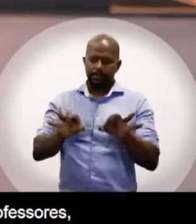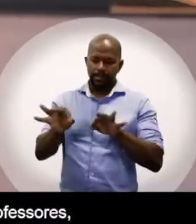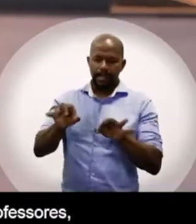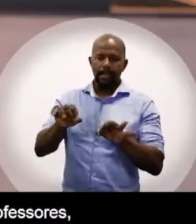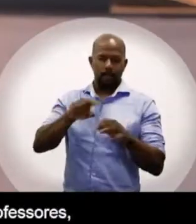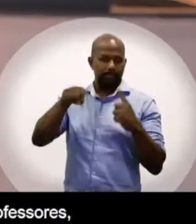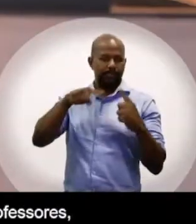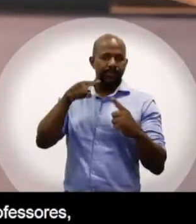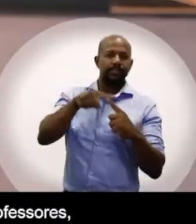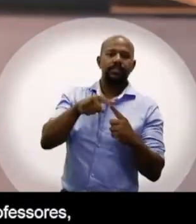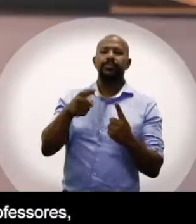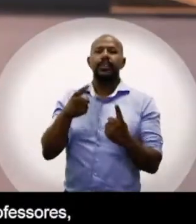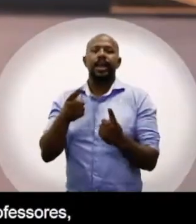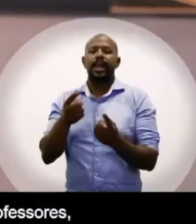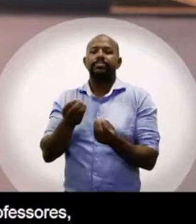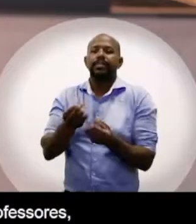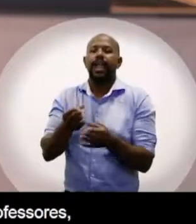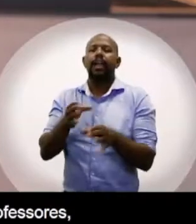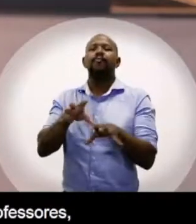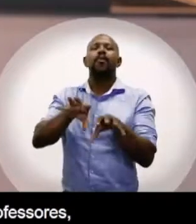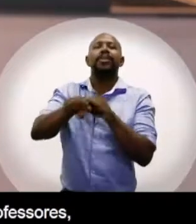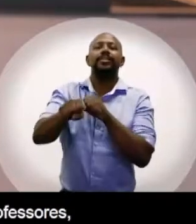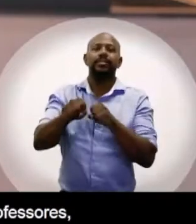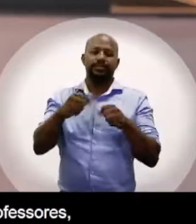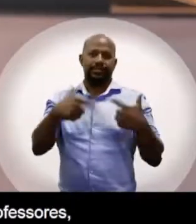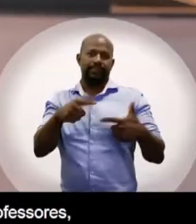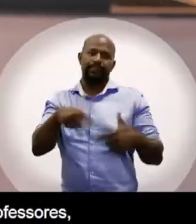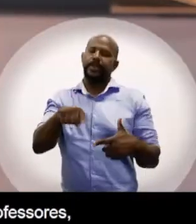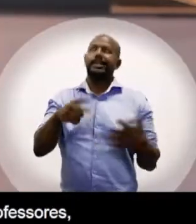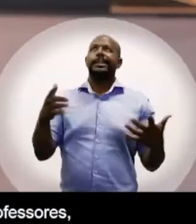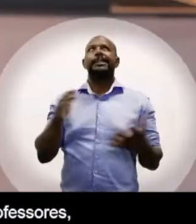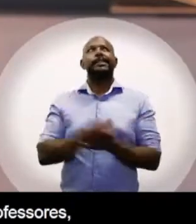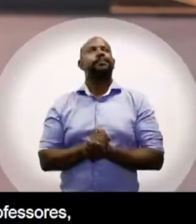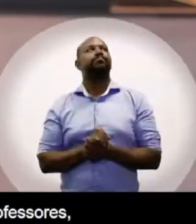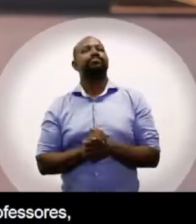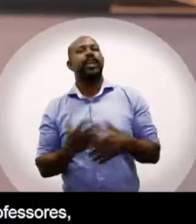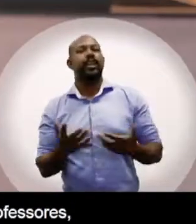objetivo fazer formação e serviço com os